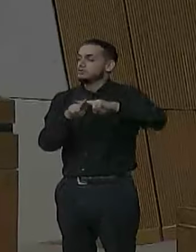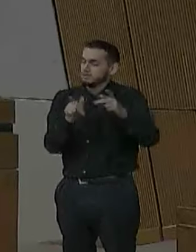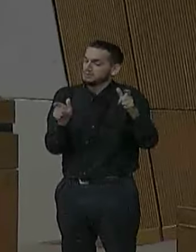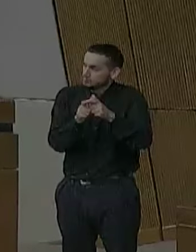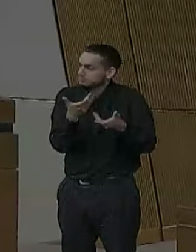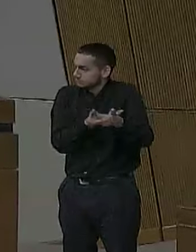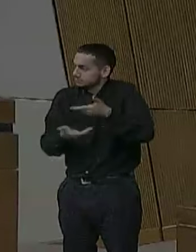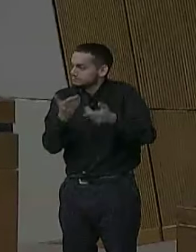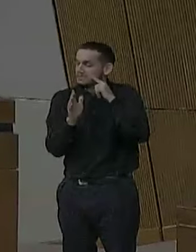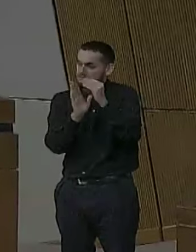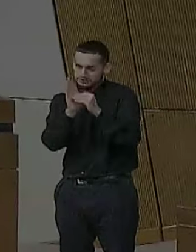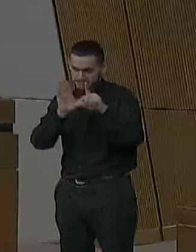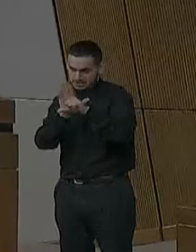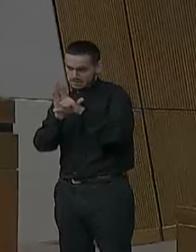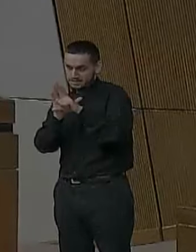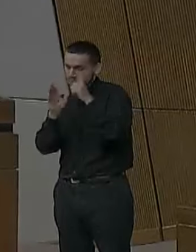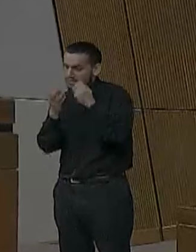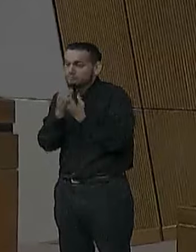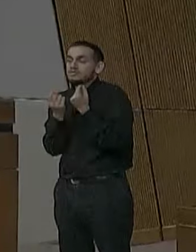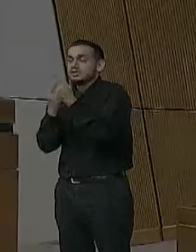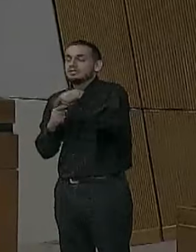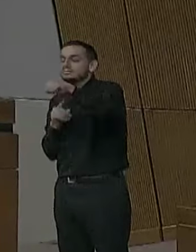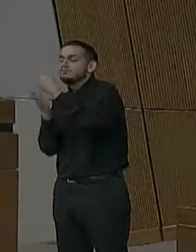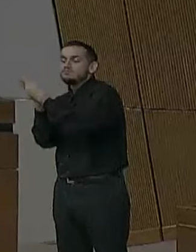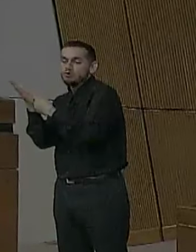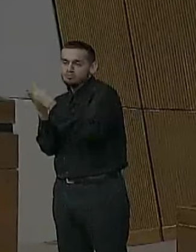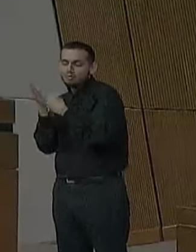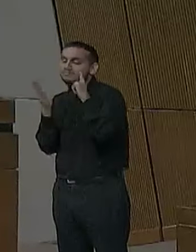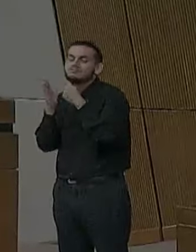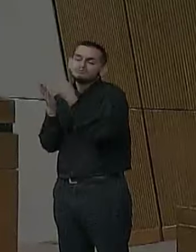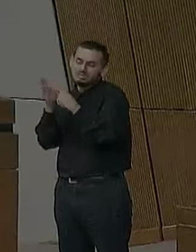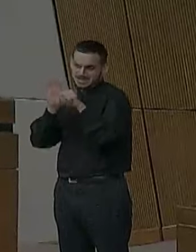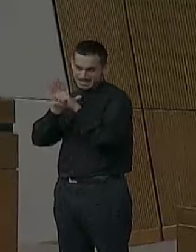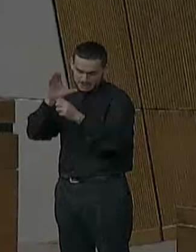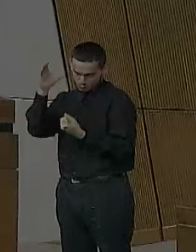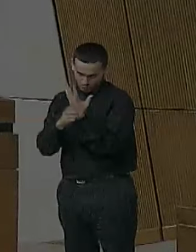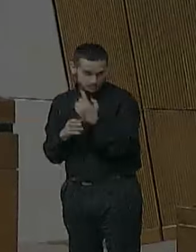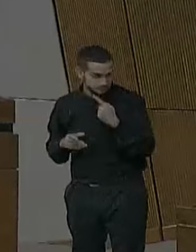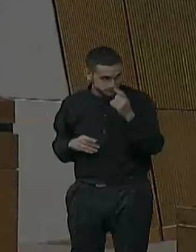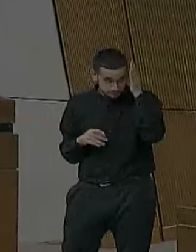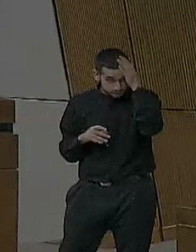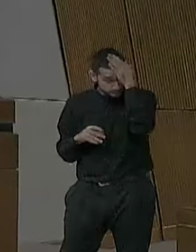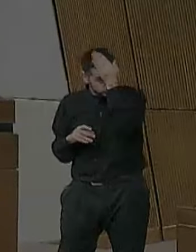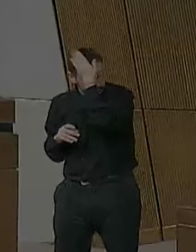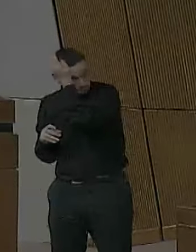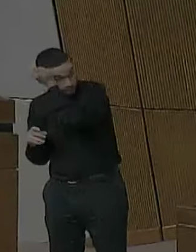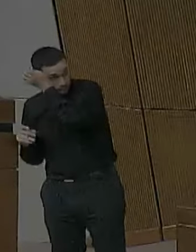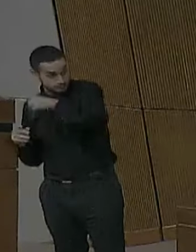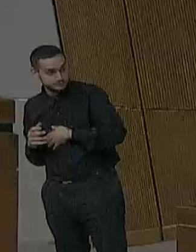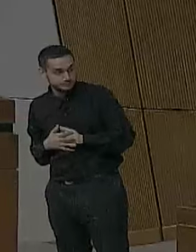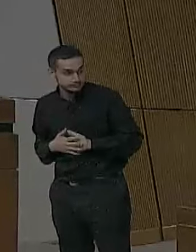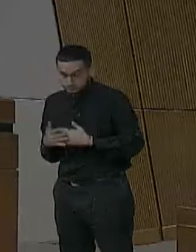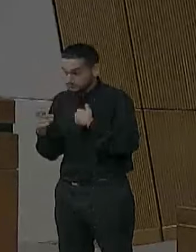para poder construir con nosotros esta propuesta o este proyecto de ley. Quiero continuar dando la